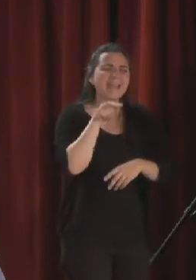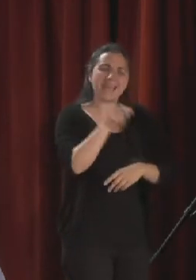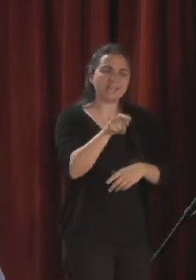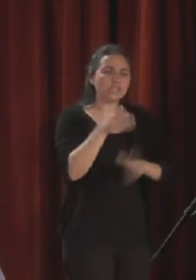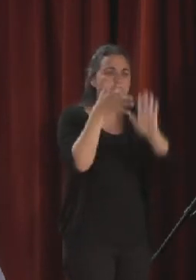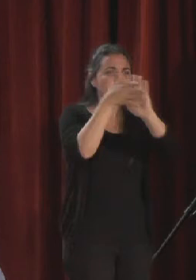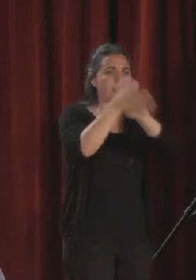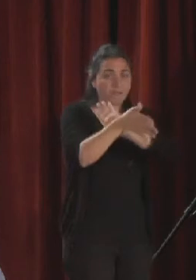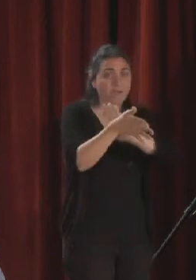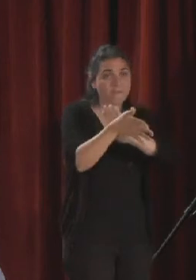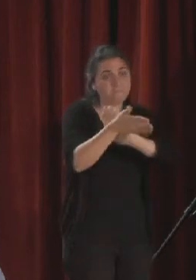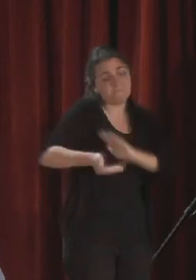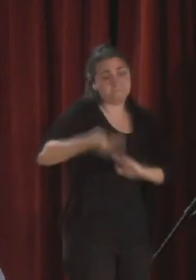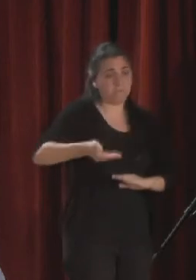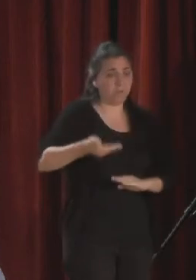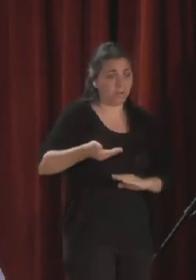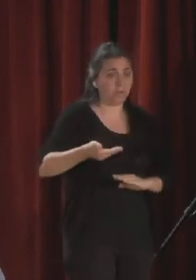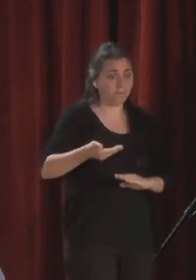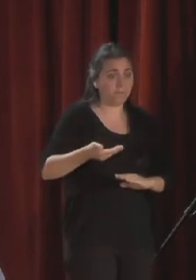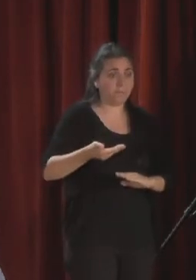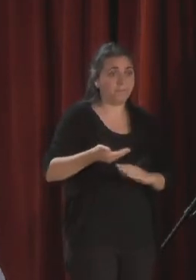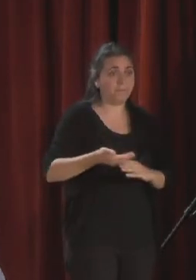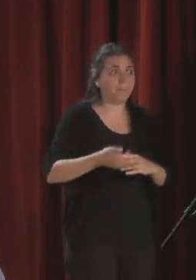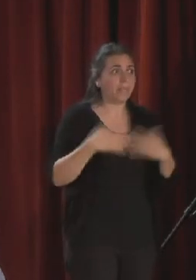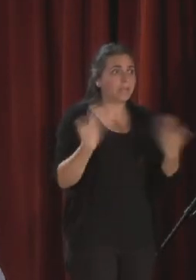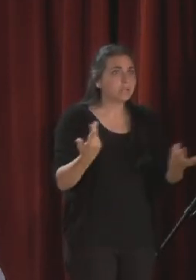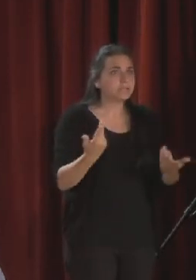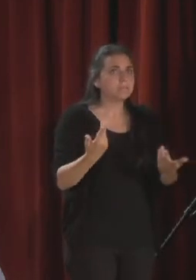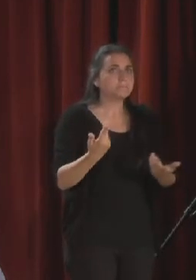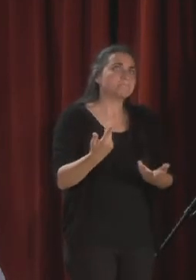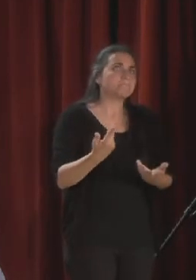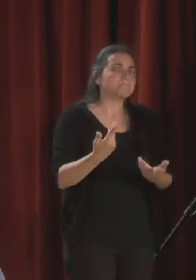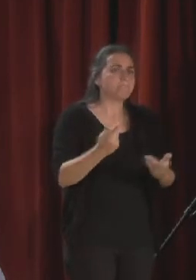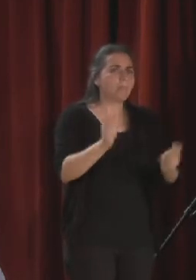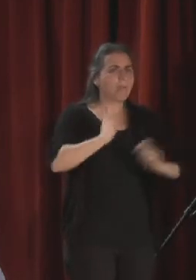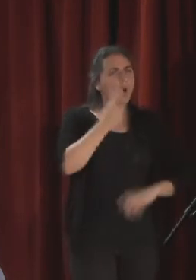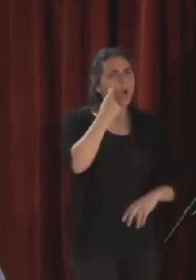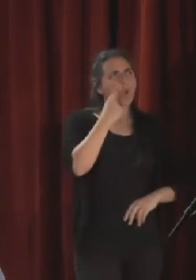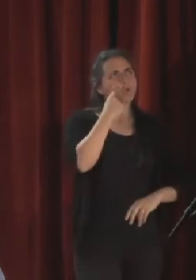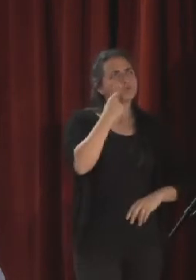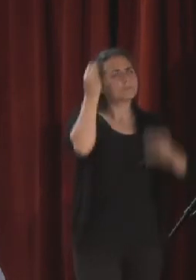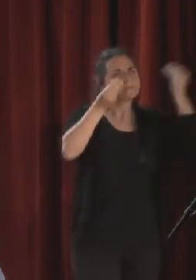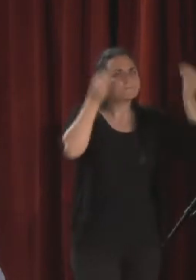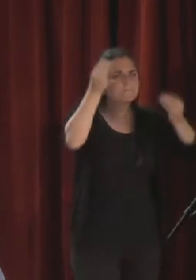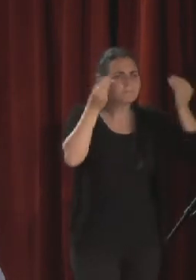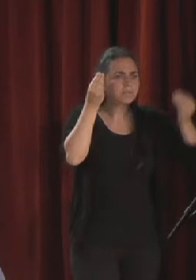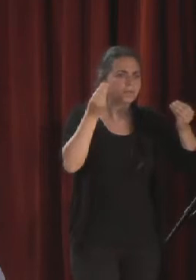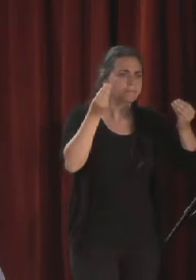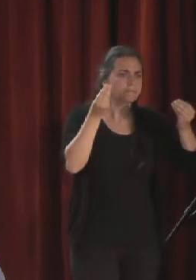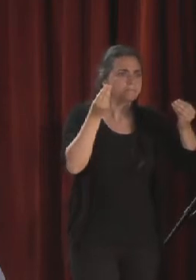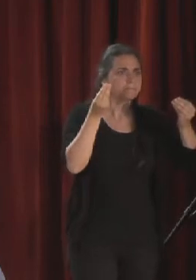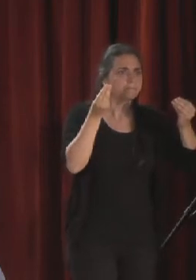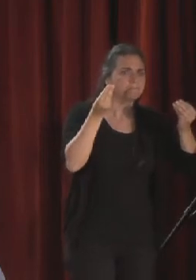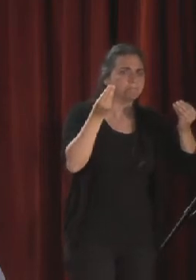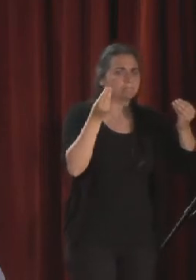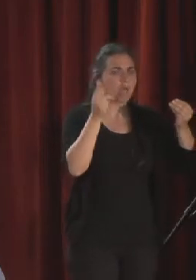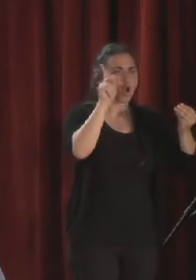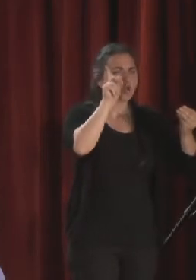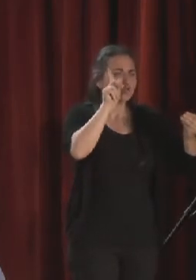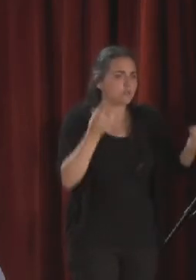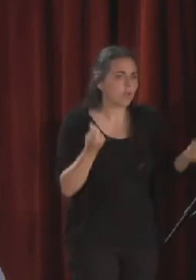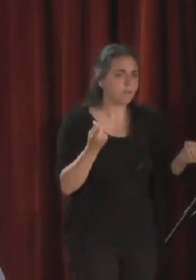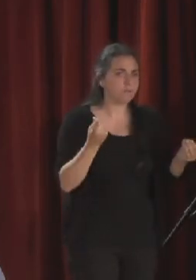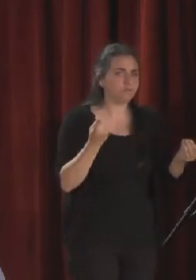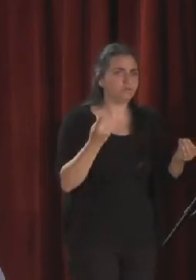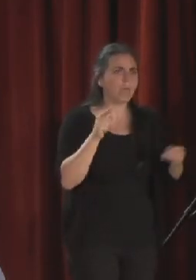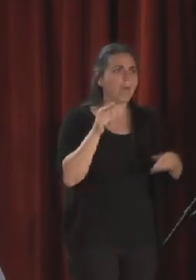o importante. Acostuman a facernos pensar que non sabemos, que non... Eso